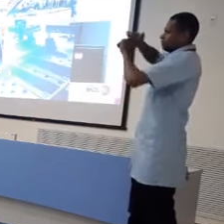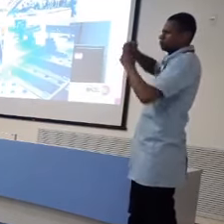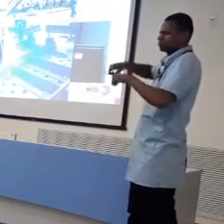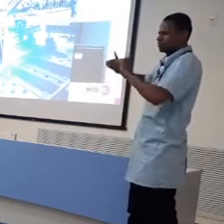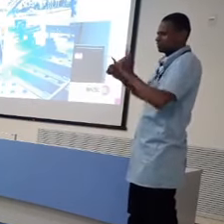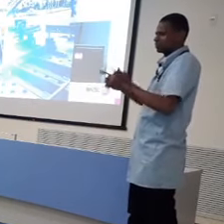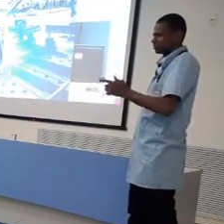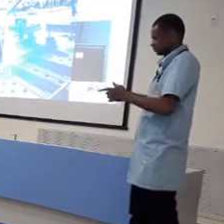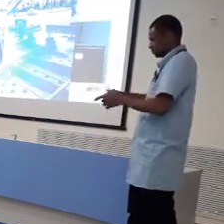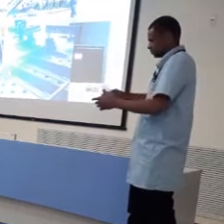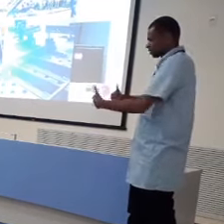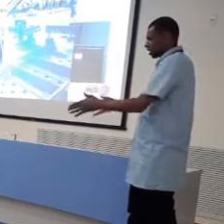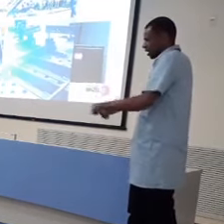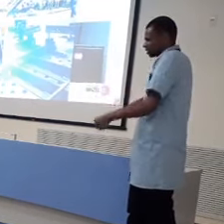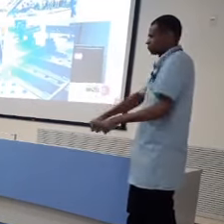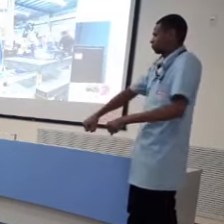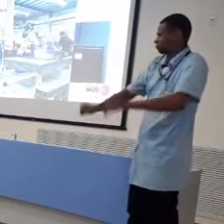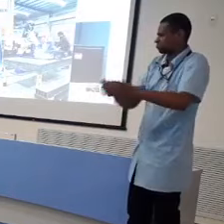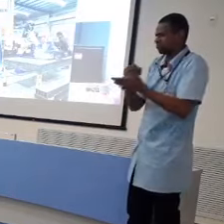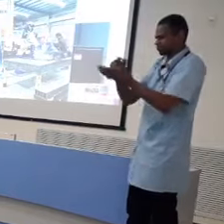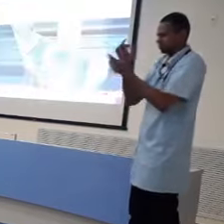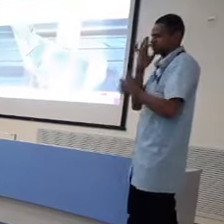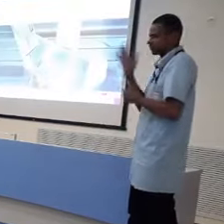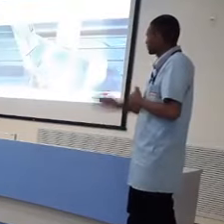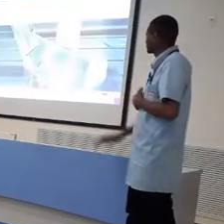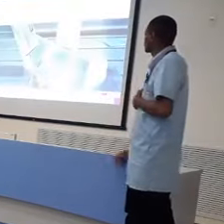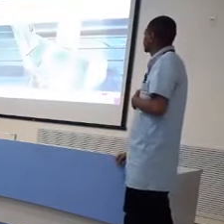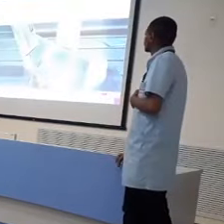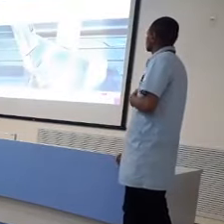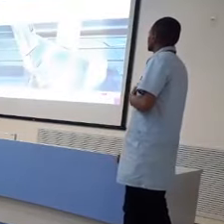estruturas para estar trabalhando com ele. Tá?